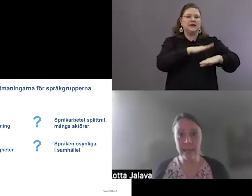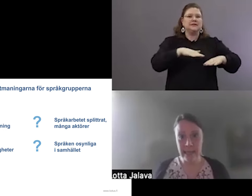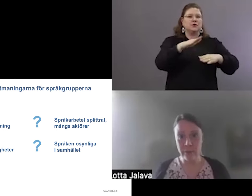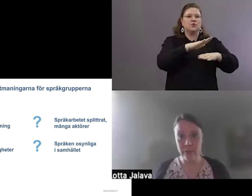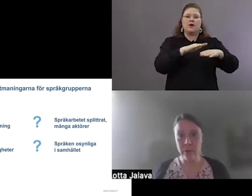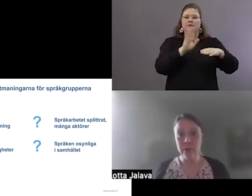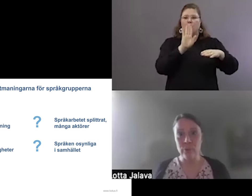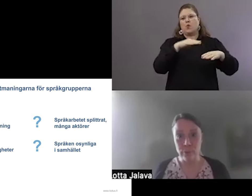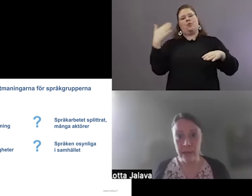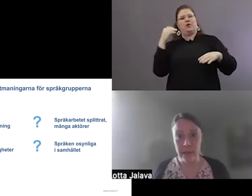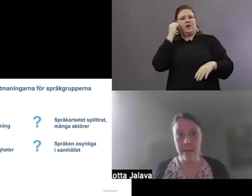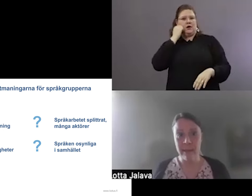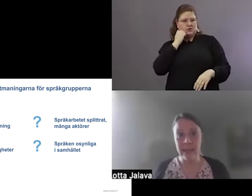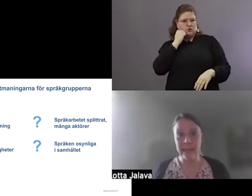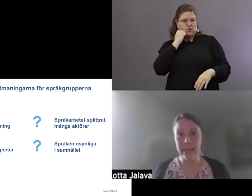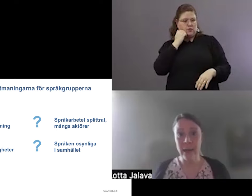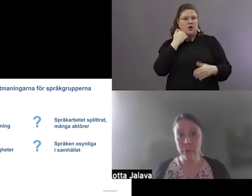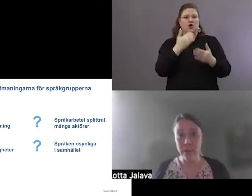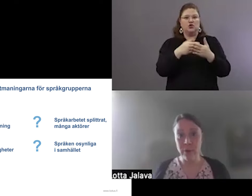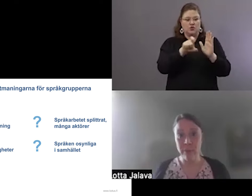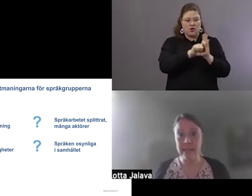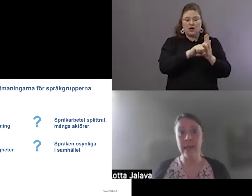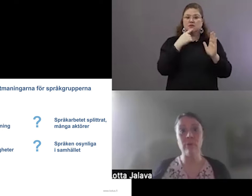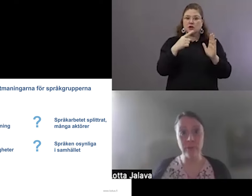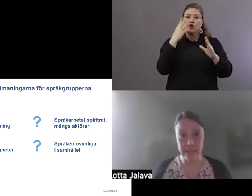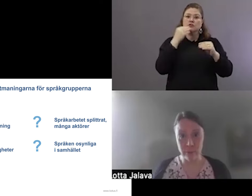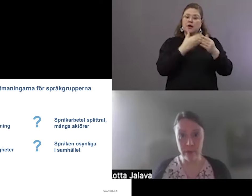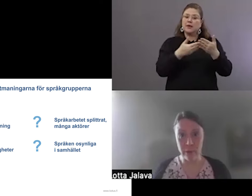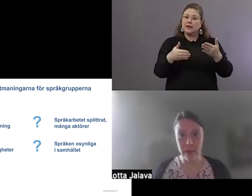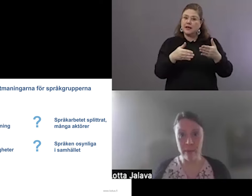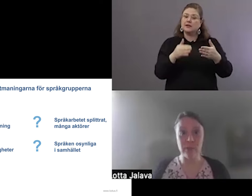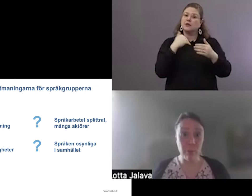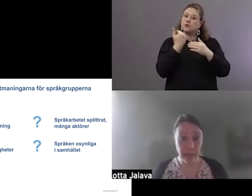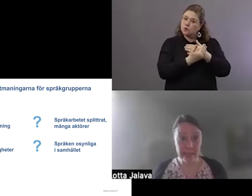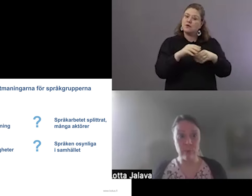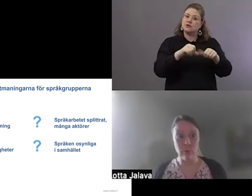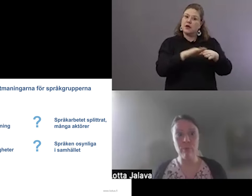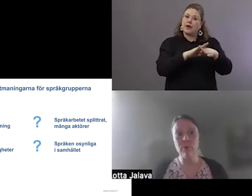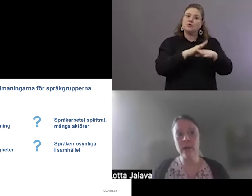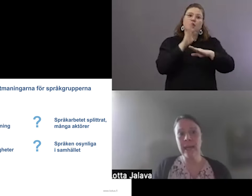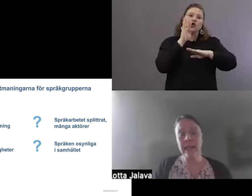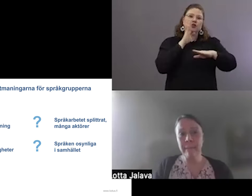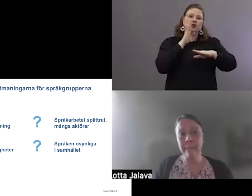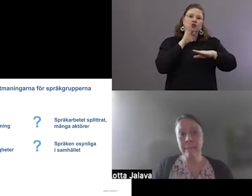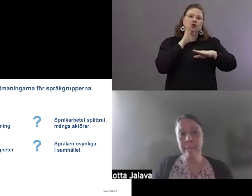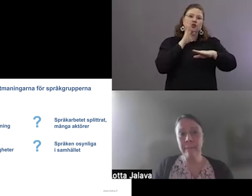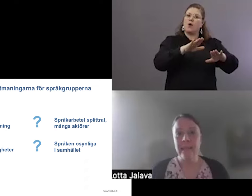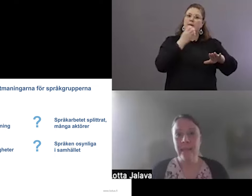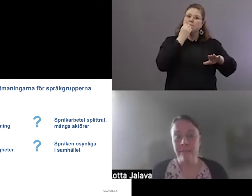kun lainsäädäntö turvaa saamen kielten käytön nimenomaan siellä kotiseutualueella, mutta moni jää sen ulkopuolelle.